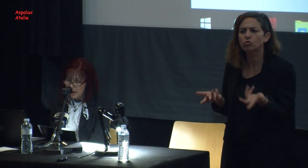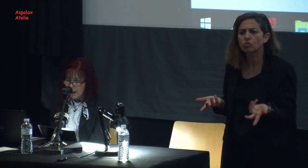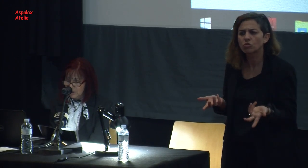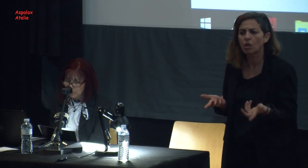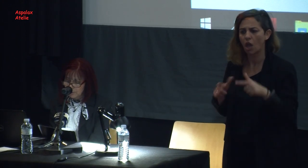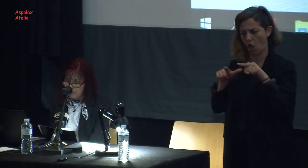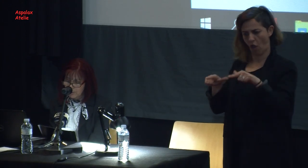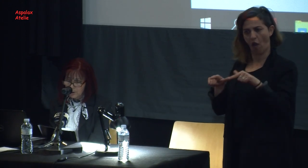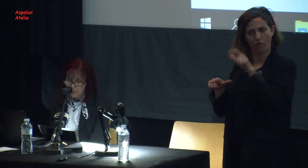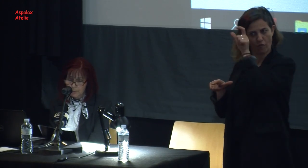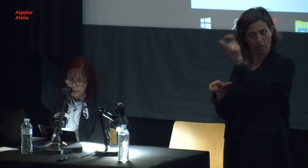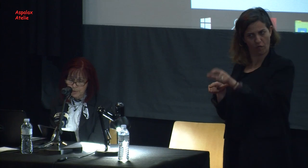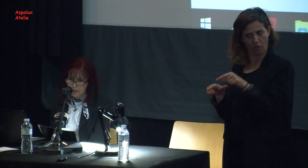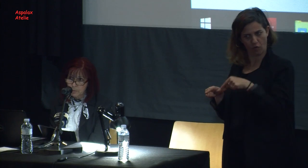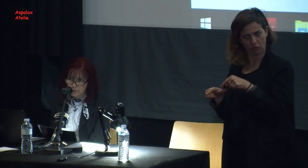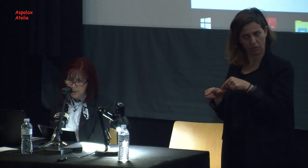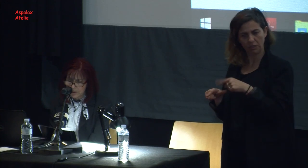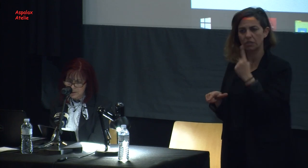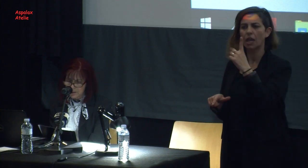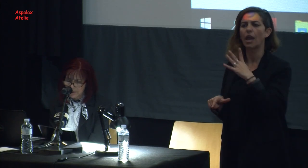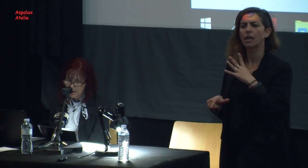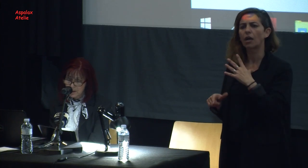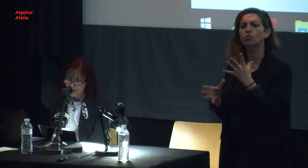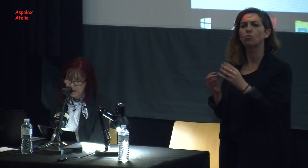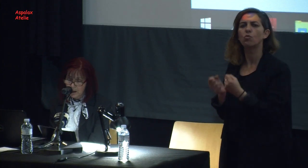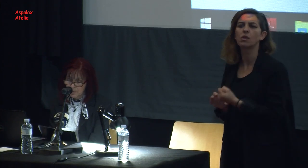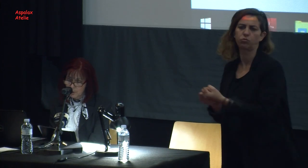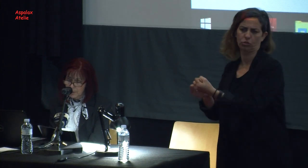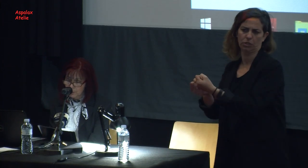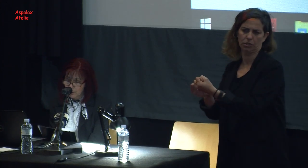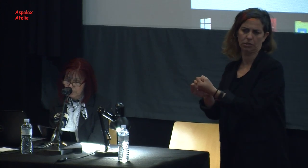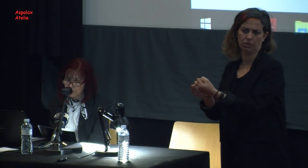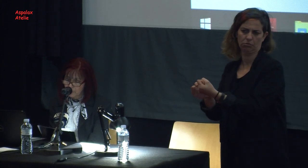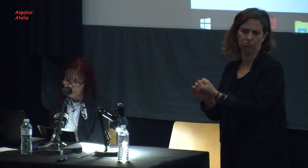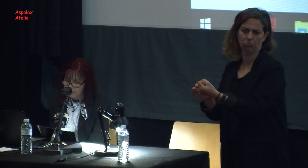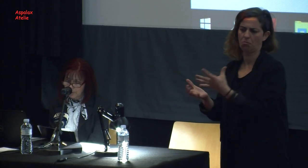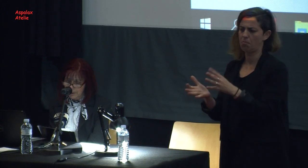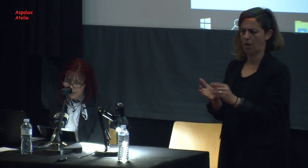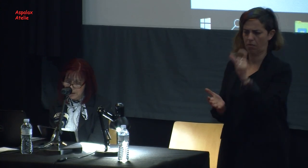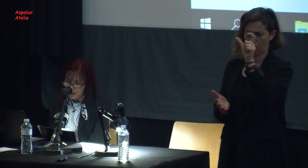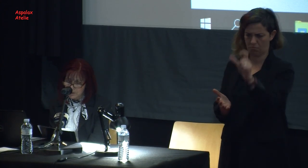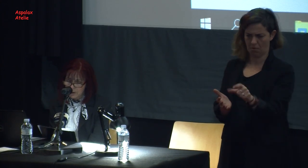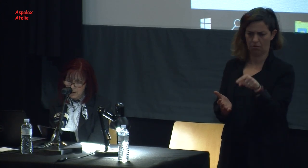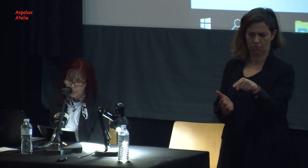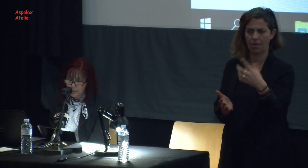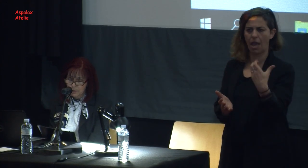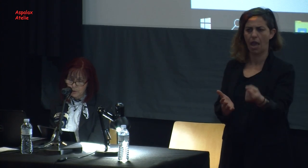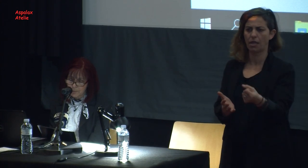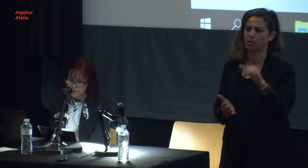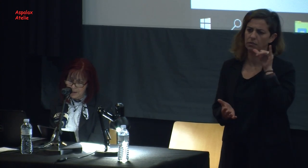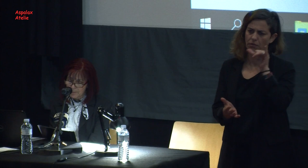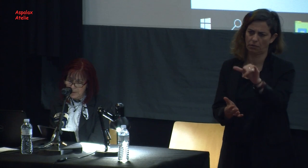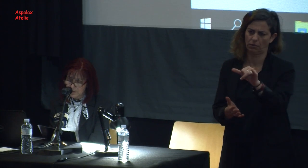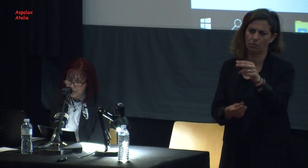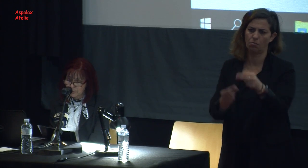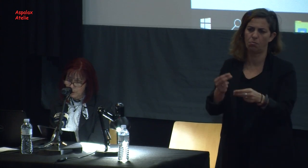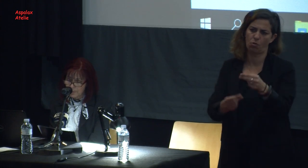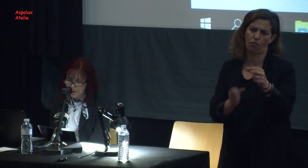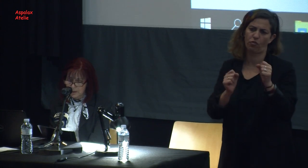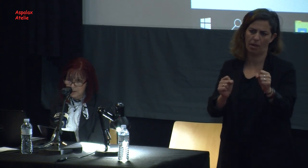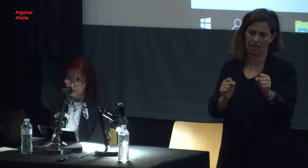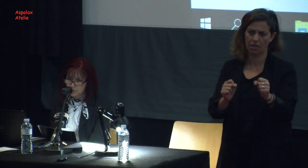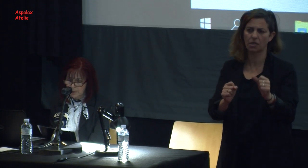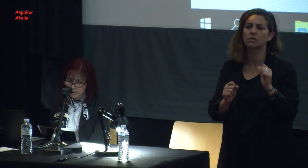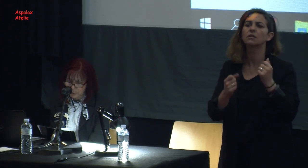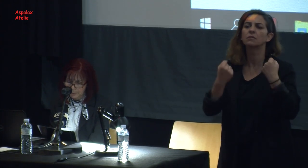να οριστεί ένα άτομο που προσφέρει υποστήριξη σε κάποιον με χρόνιο πρόβλημα υγείας που δεν το επιτρέπει την